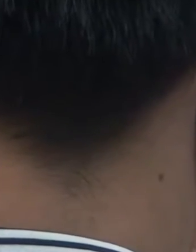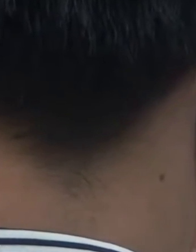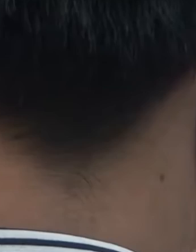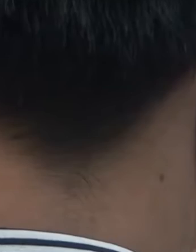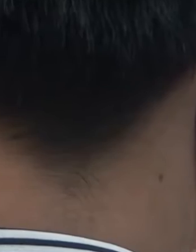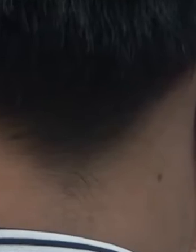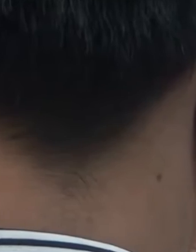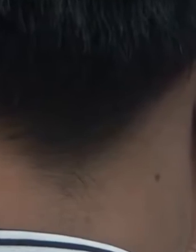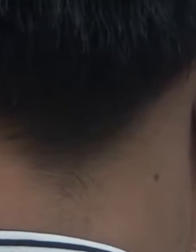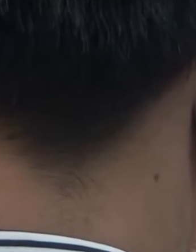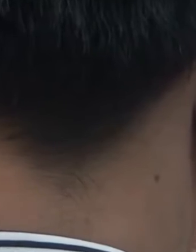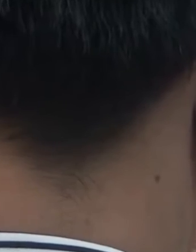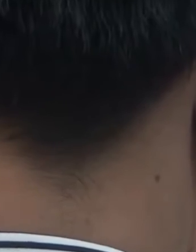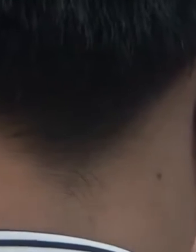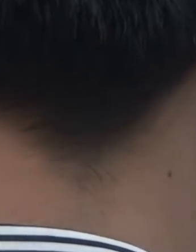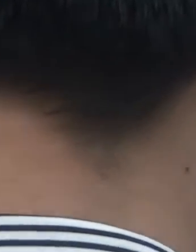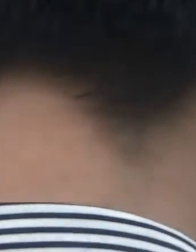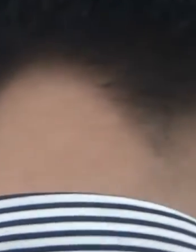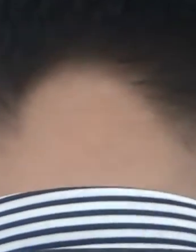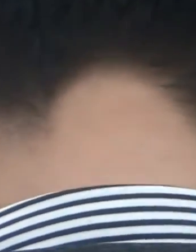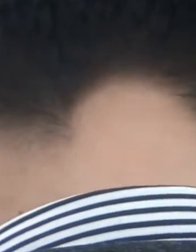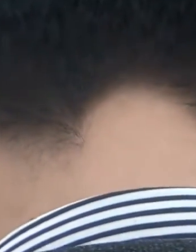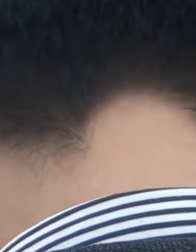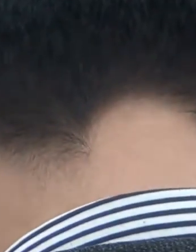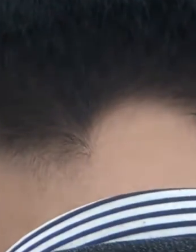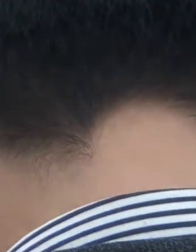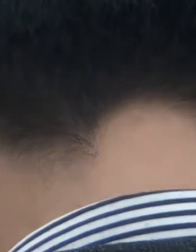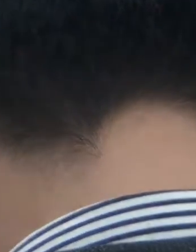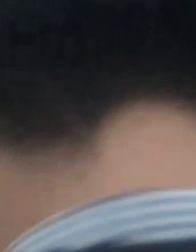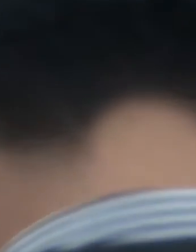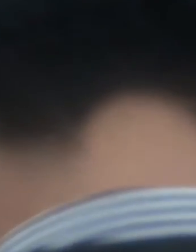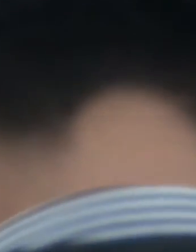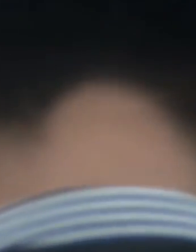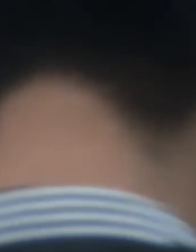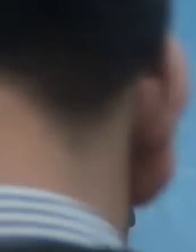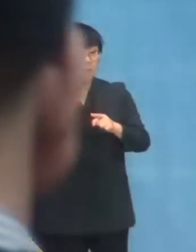분명하게 모든 위원들이 저 또한